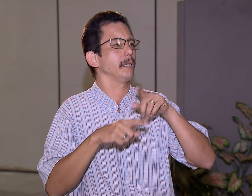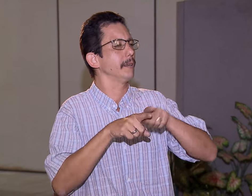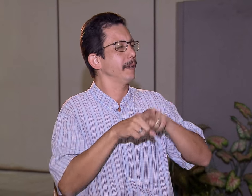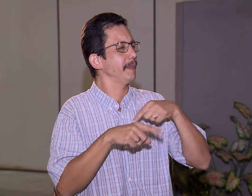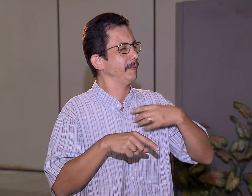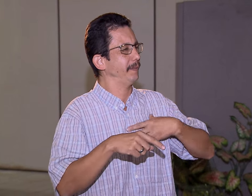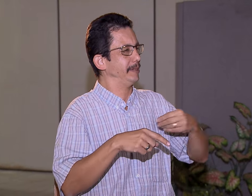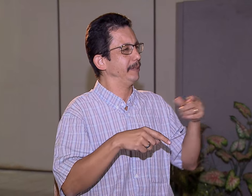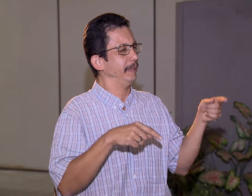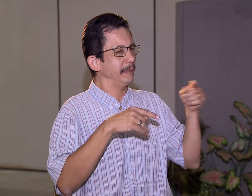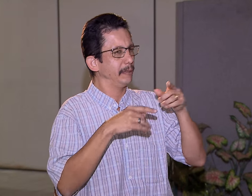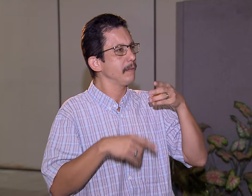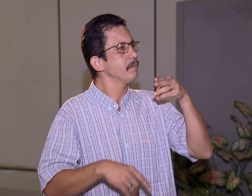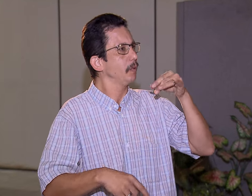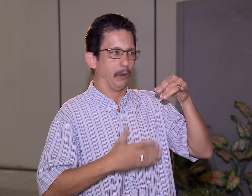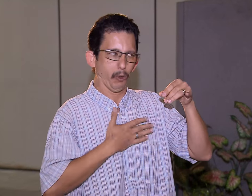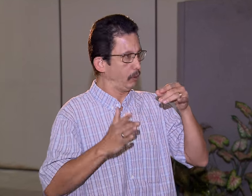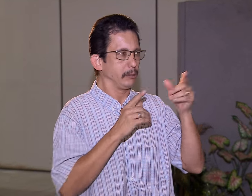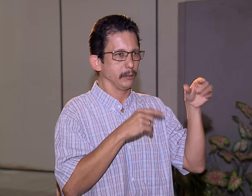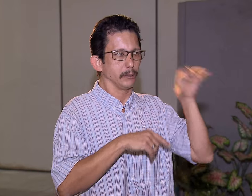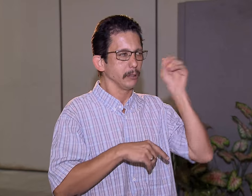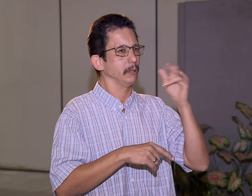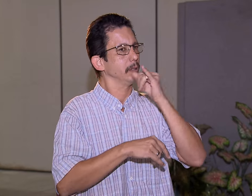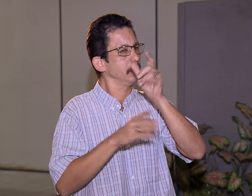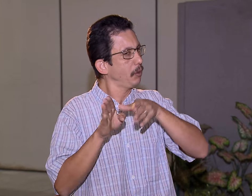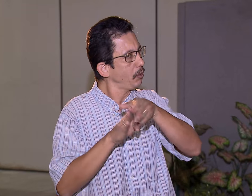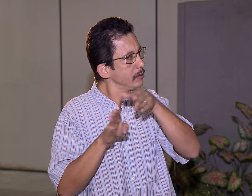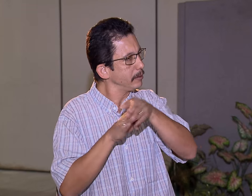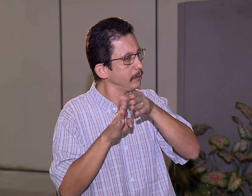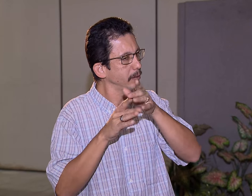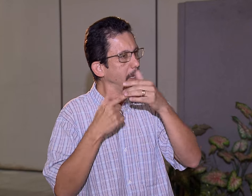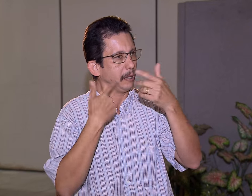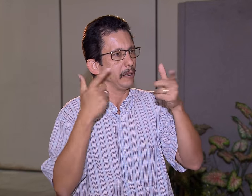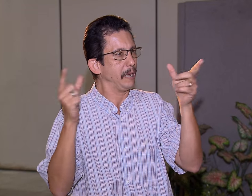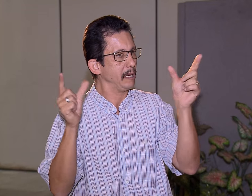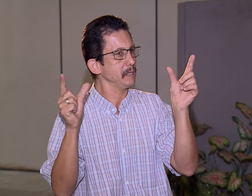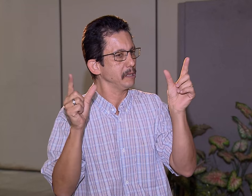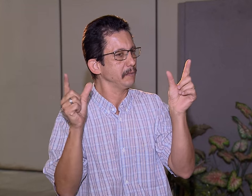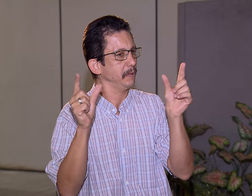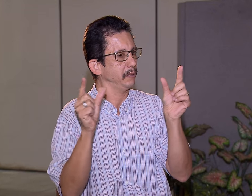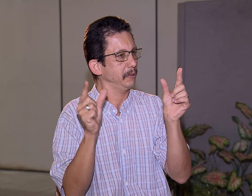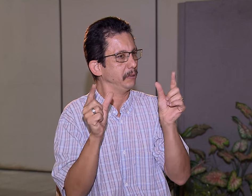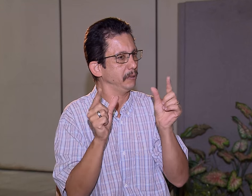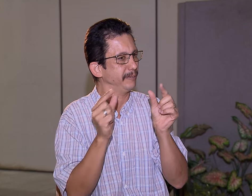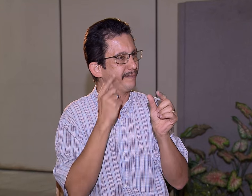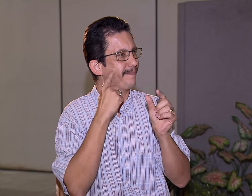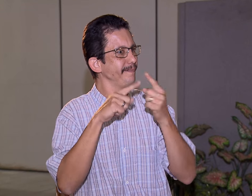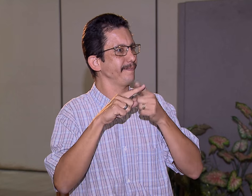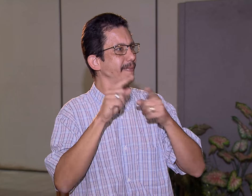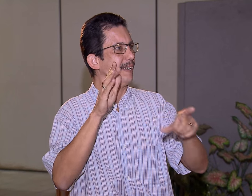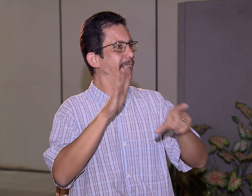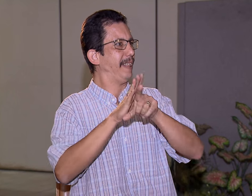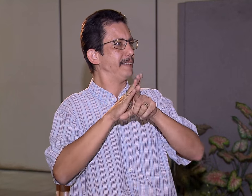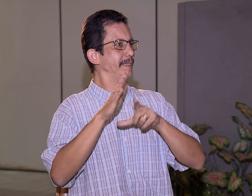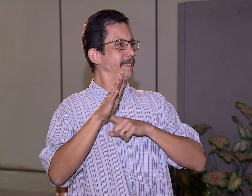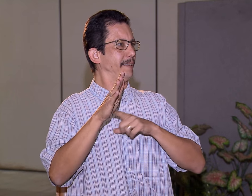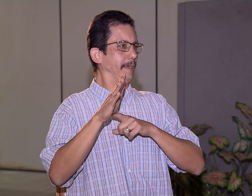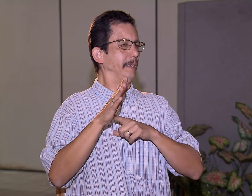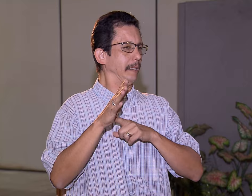que isso poderia acontecer e ter um desenvolvimento. Somente depois da legislação que viu que eu poderia, que a minha língua